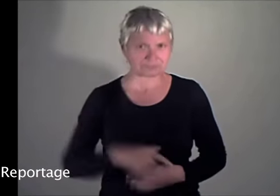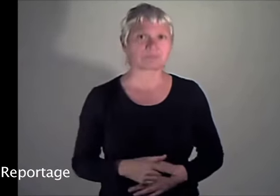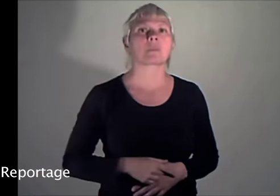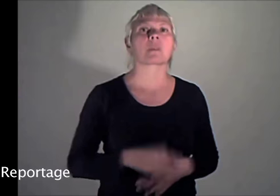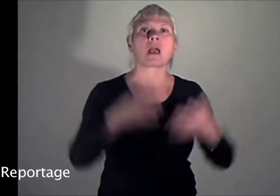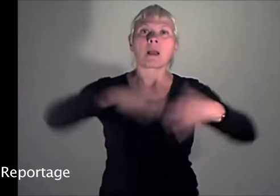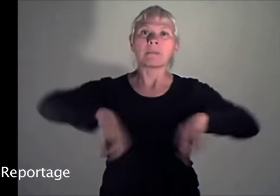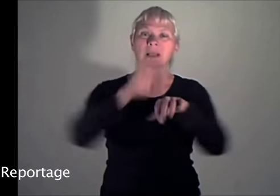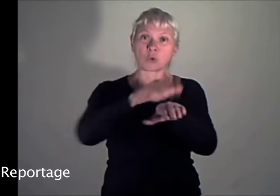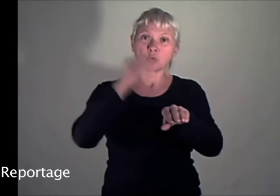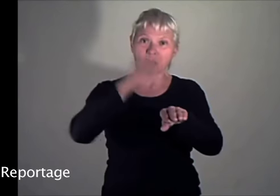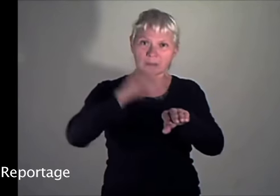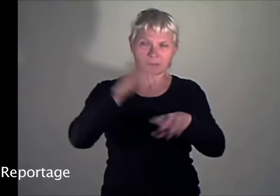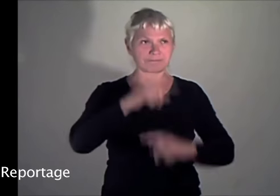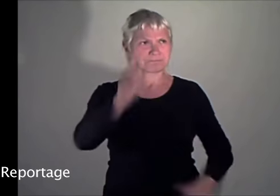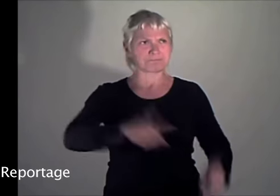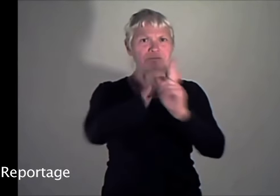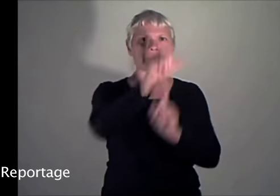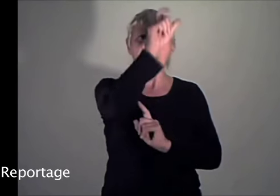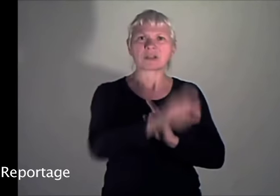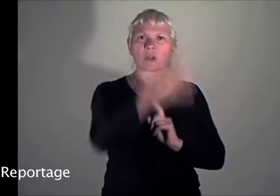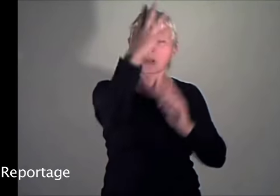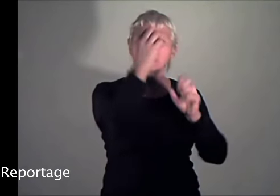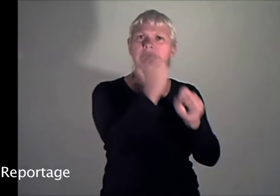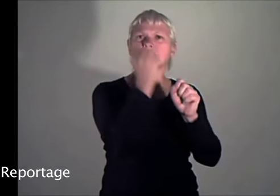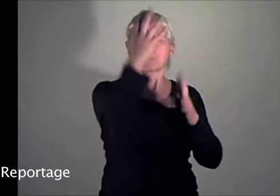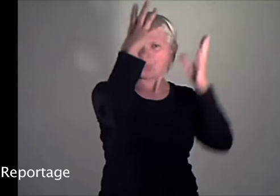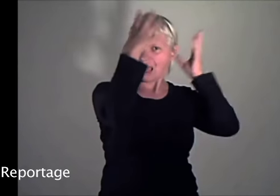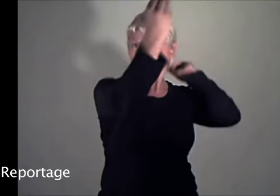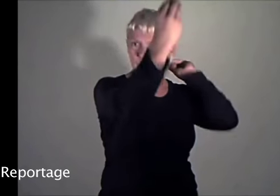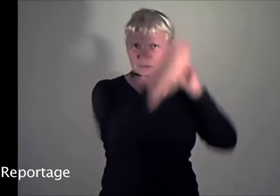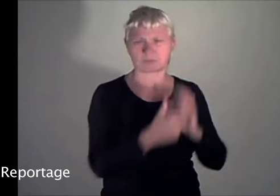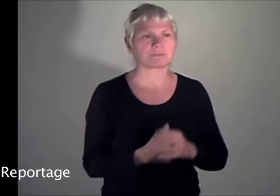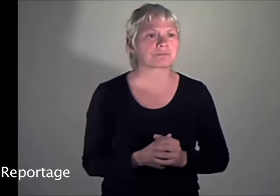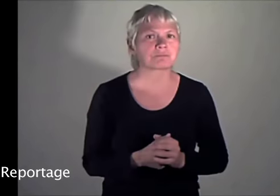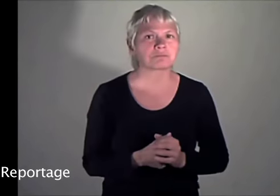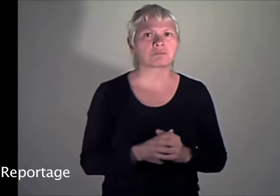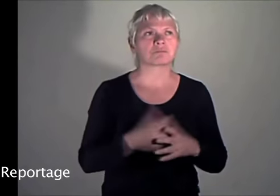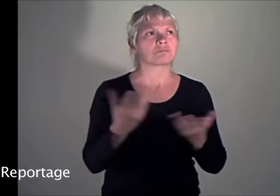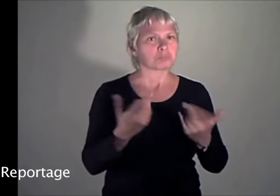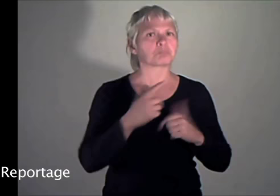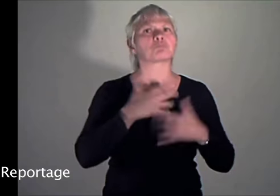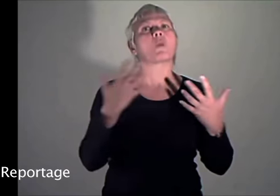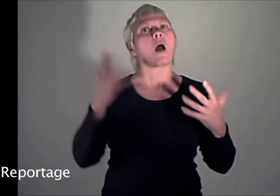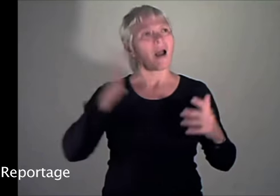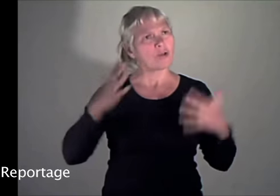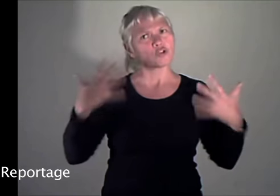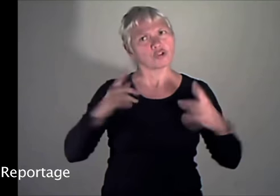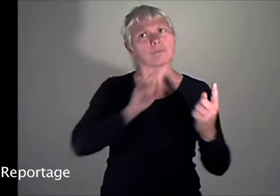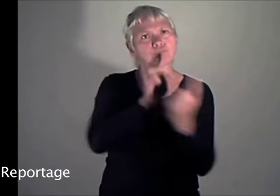En Suède, donc j'ai rencontré un académicien suédois. J'avais déjà